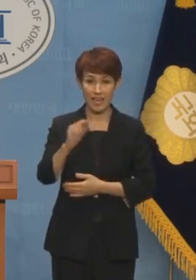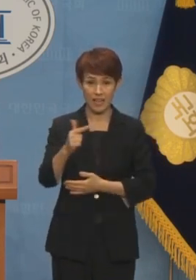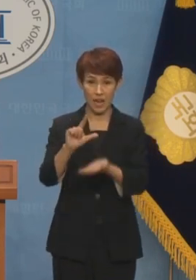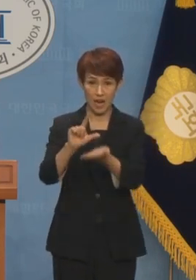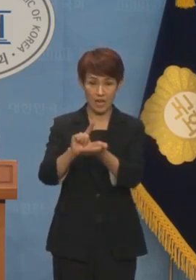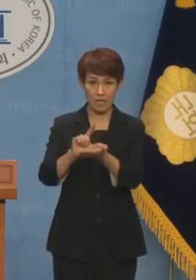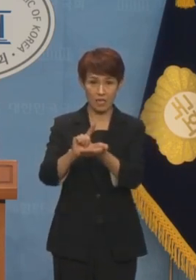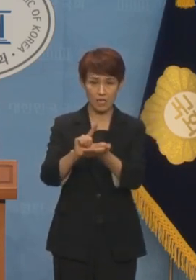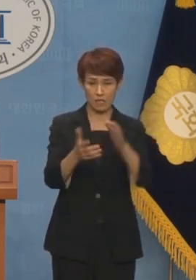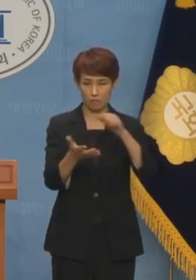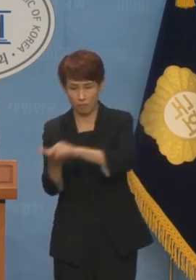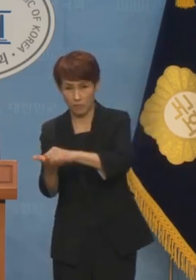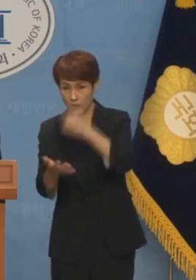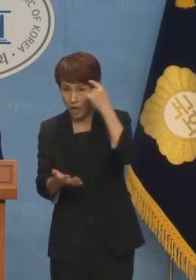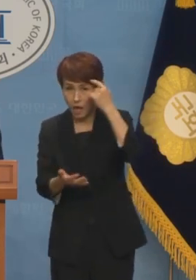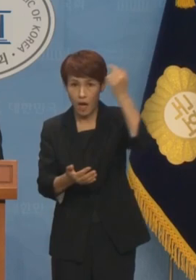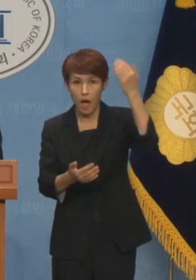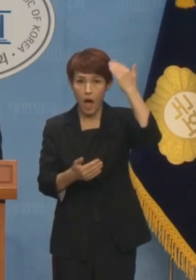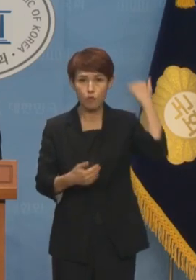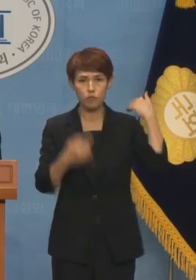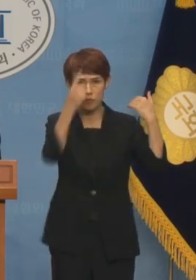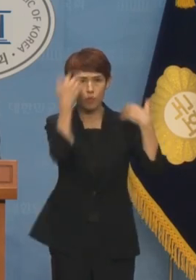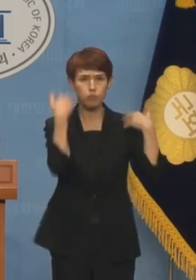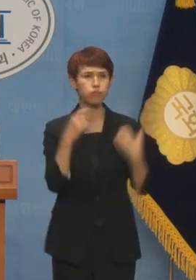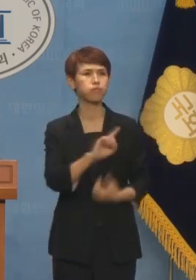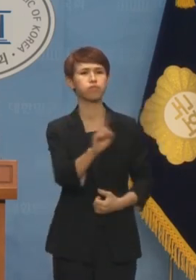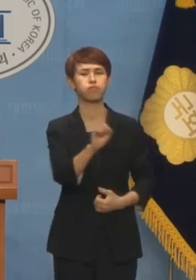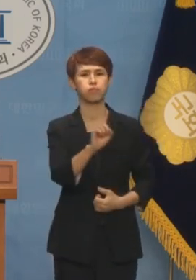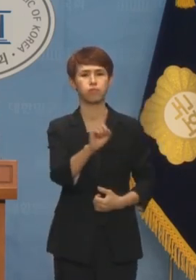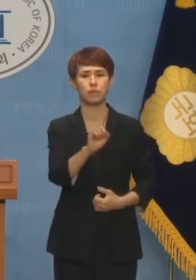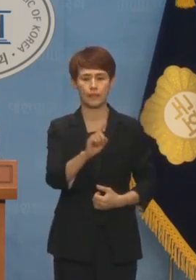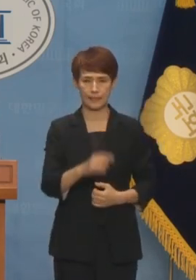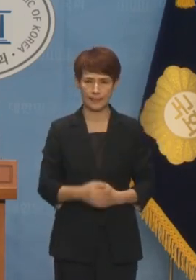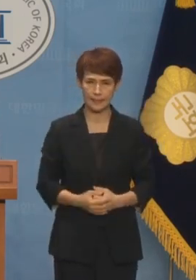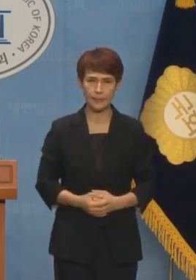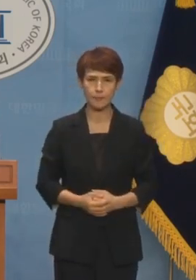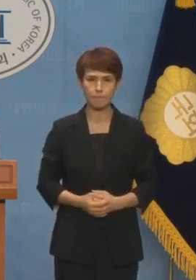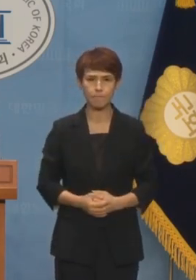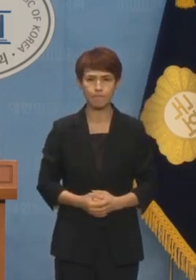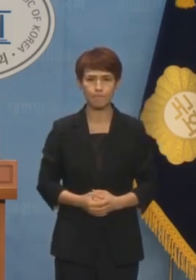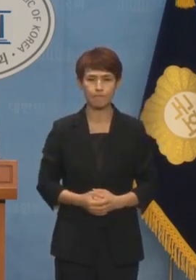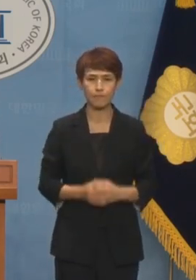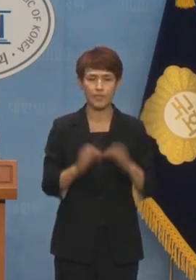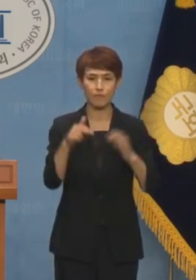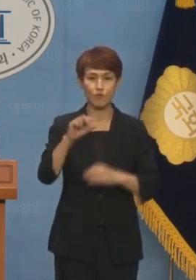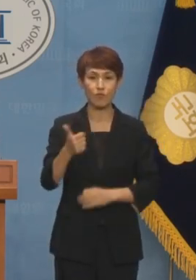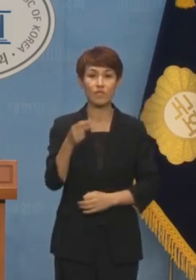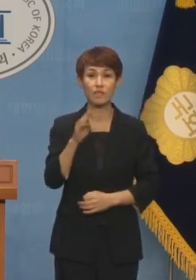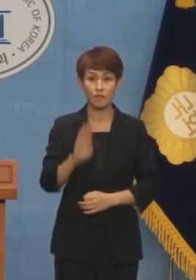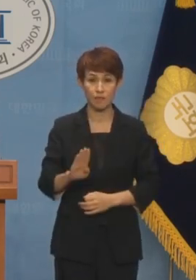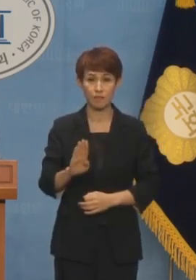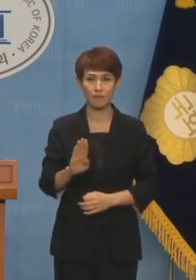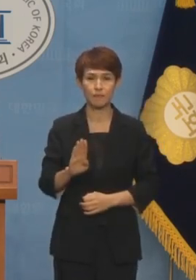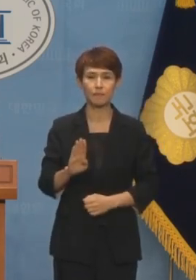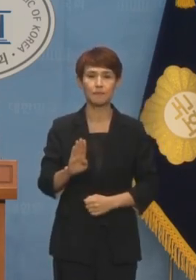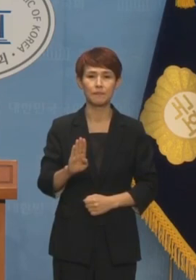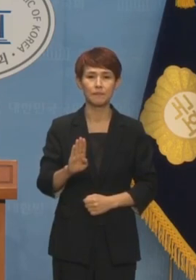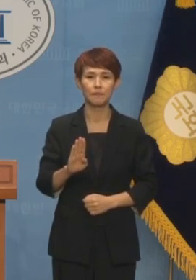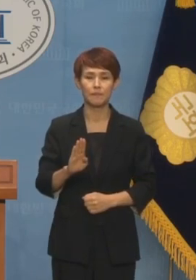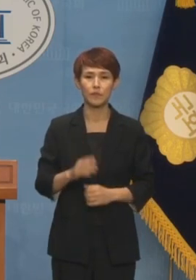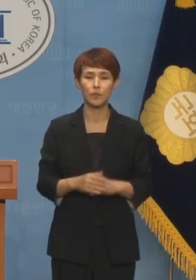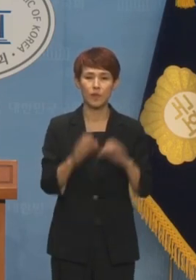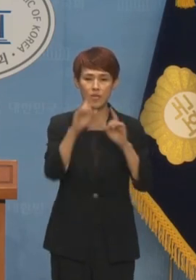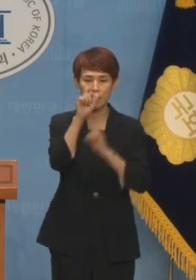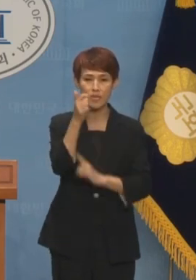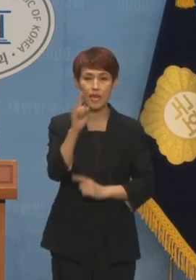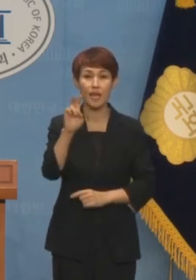정부는 도대체 어디 있나 주제를 가지고 조국혁신당 국회의원 당선인 김준영, 당선인